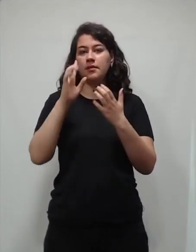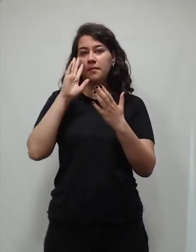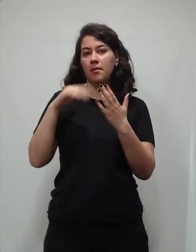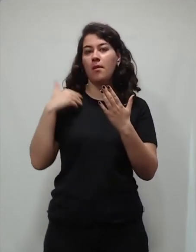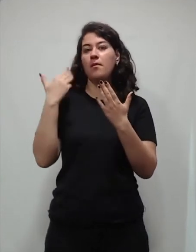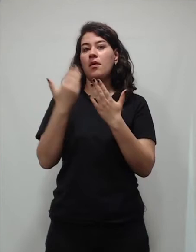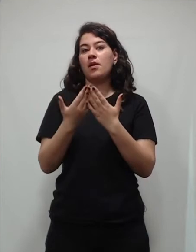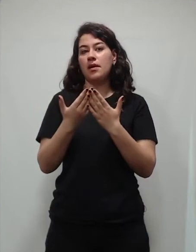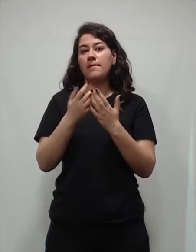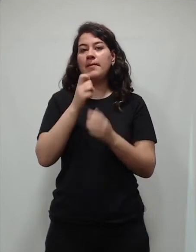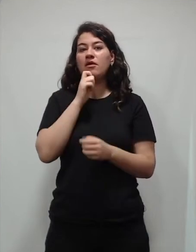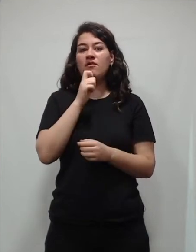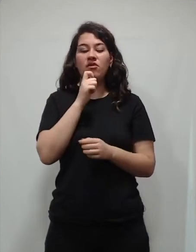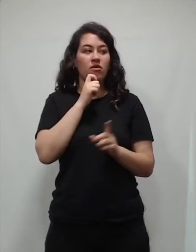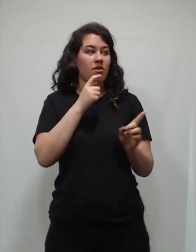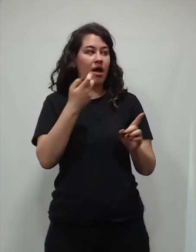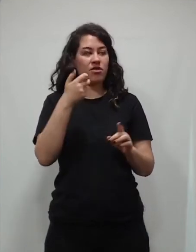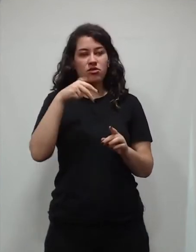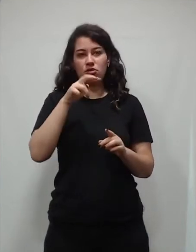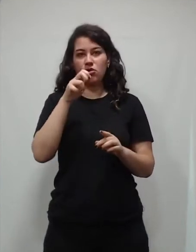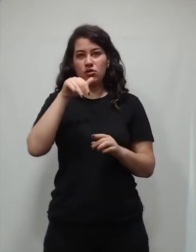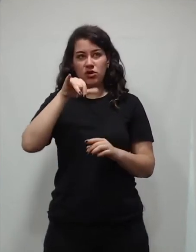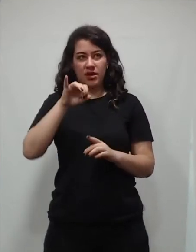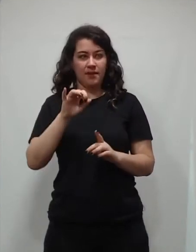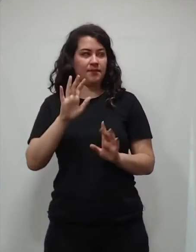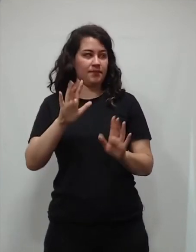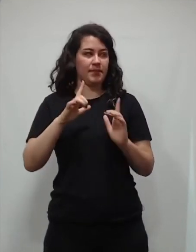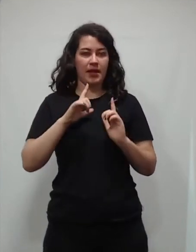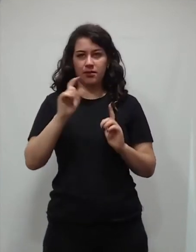de forma por el micrófono, Antonia. Bien.